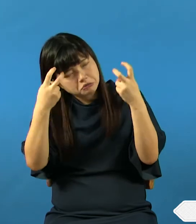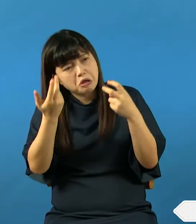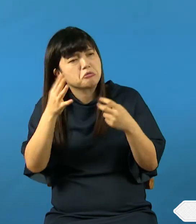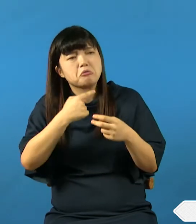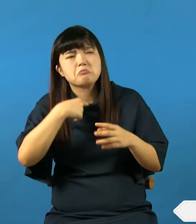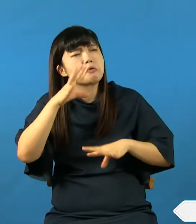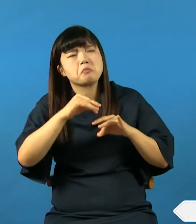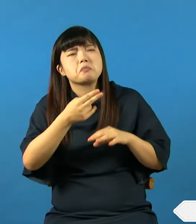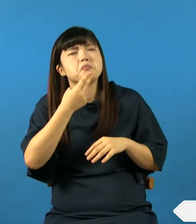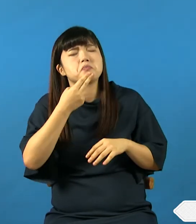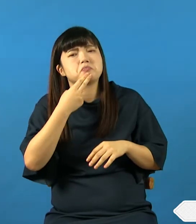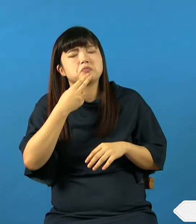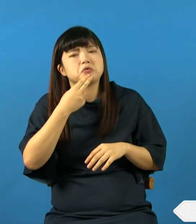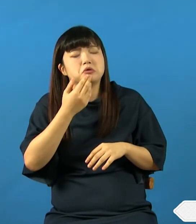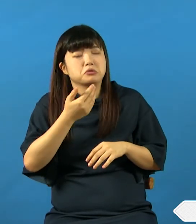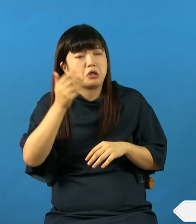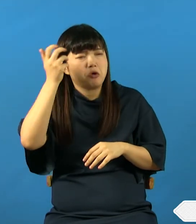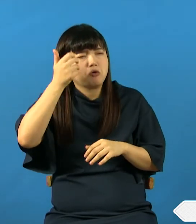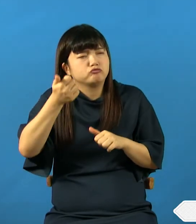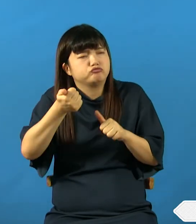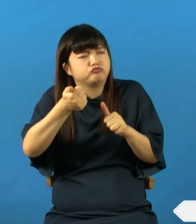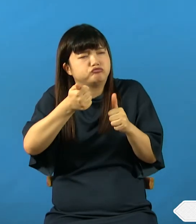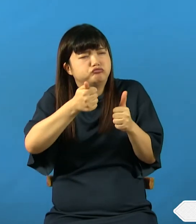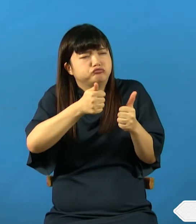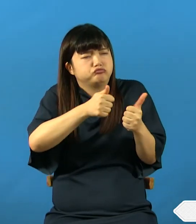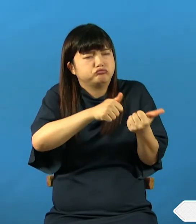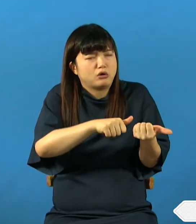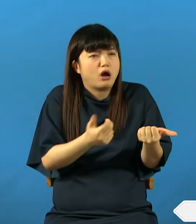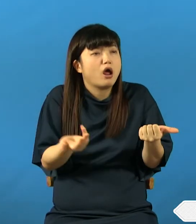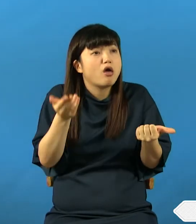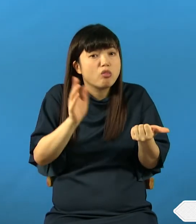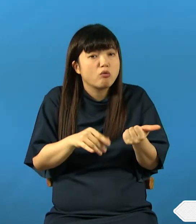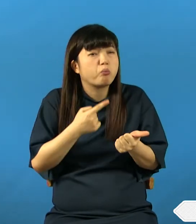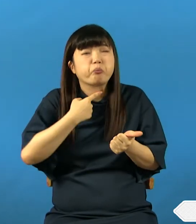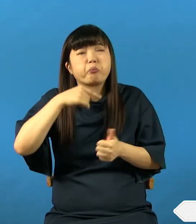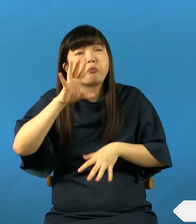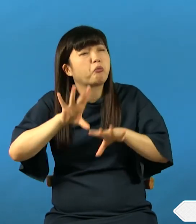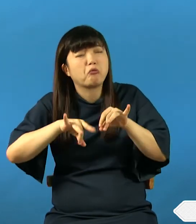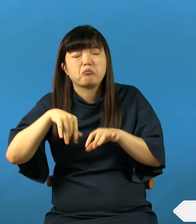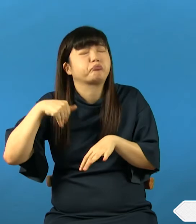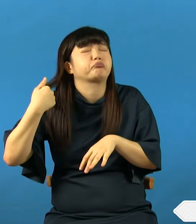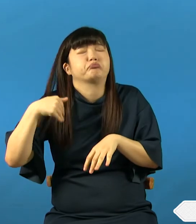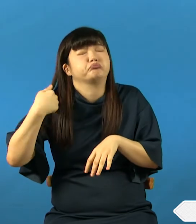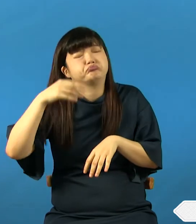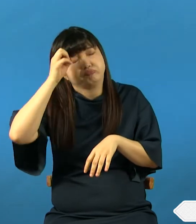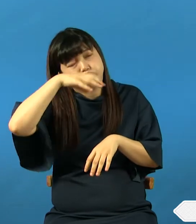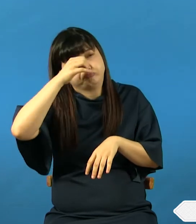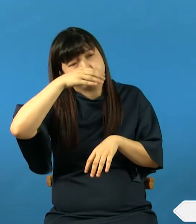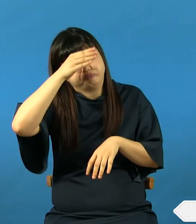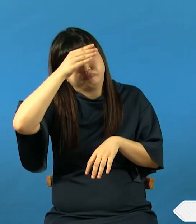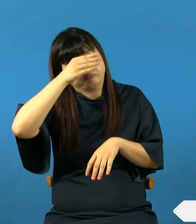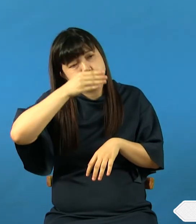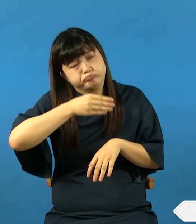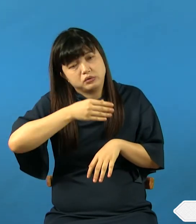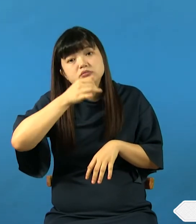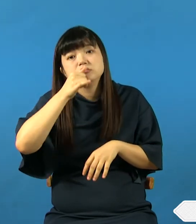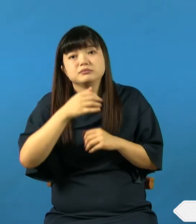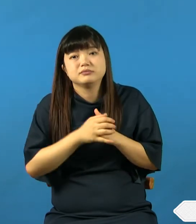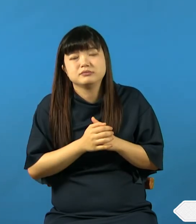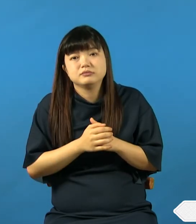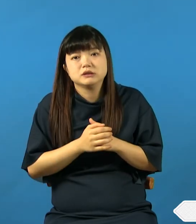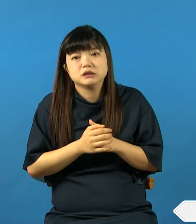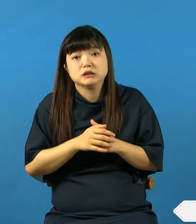마르지가 않습니다. 내 영이 죽어가고 있는데도 목마름이 뭔지를 알지를 못합니다.